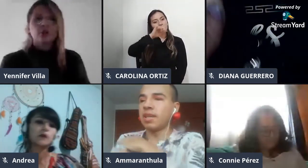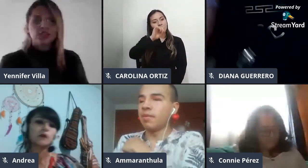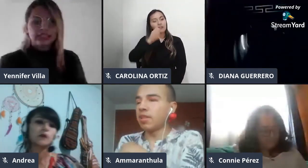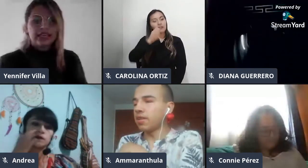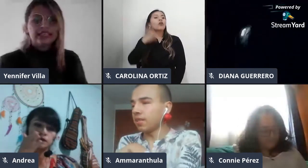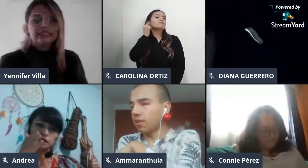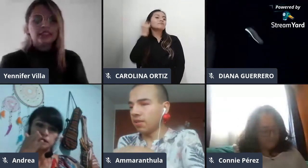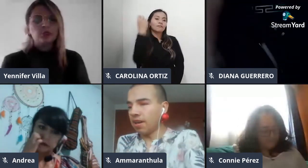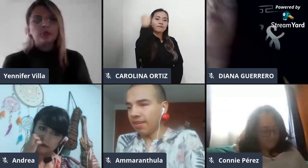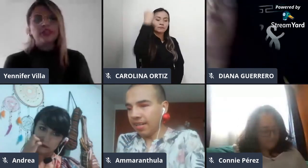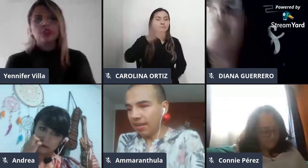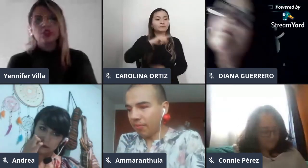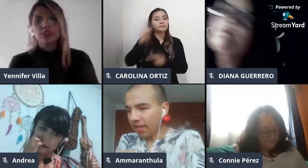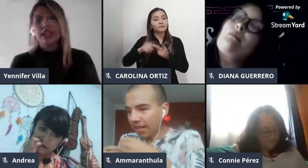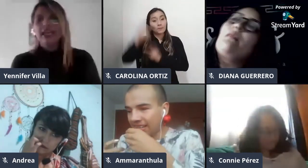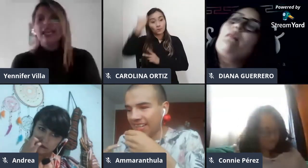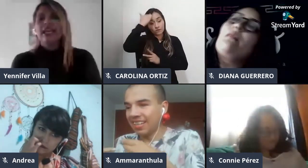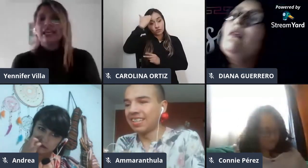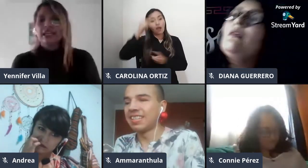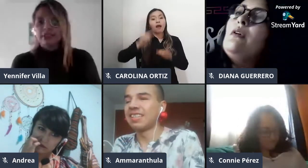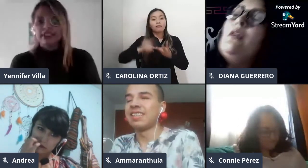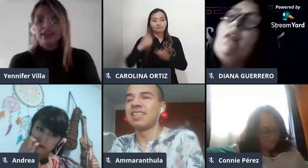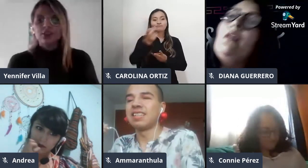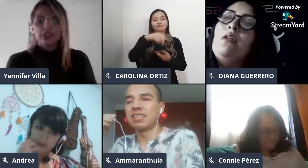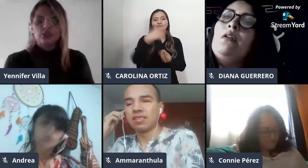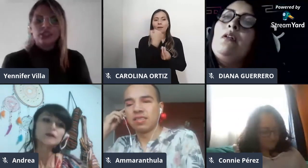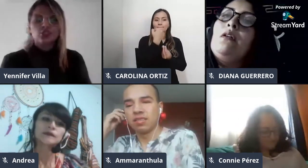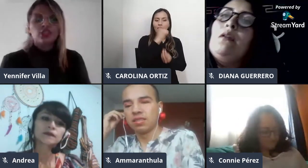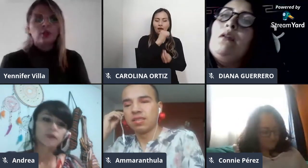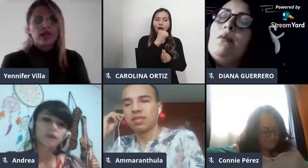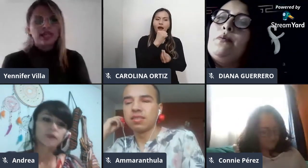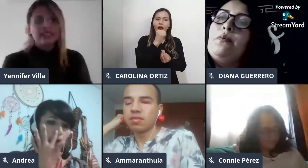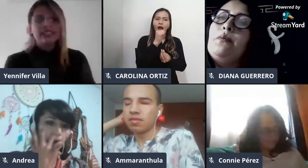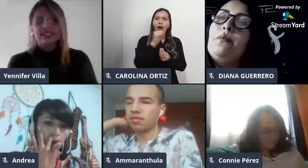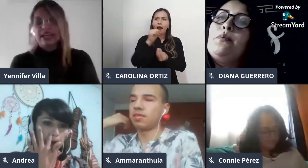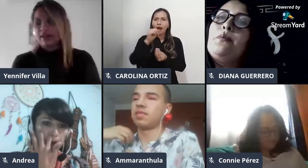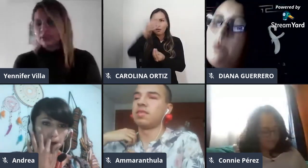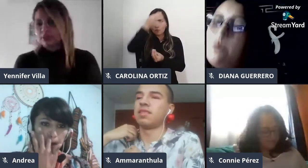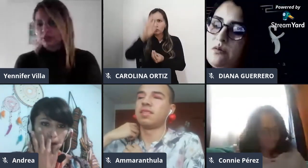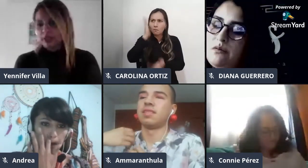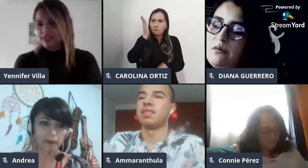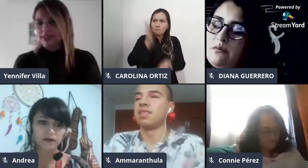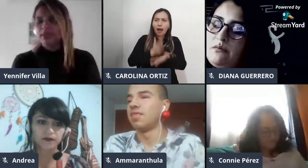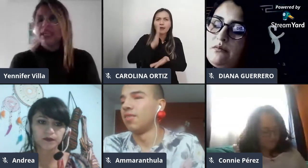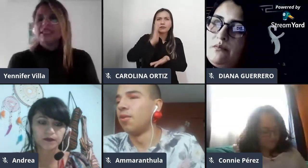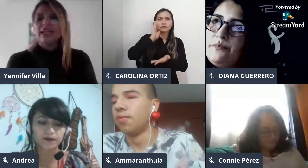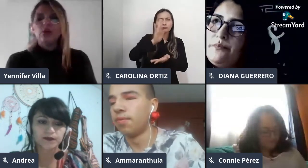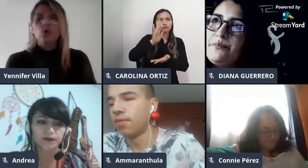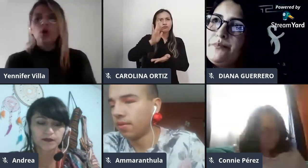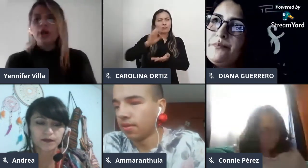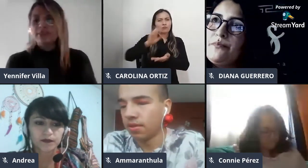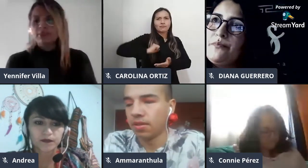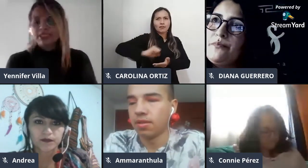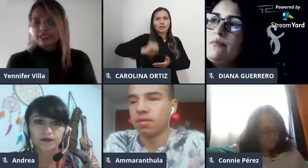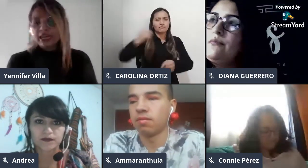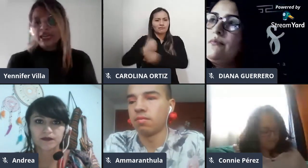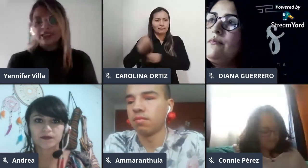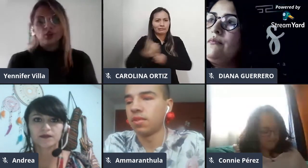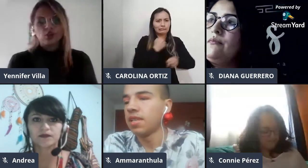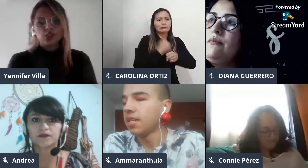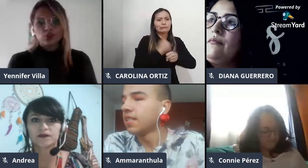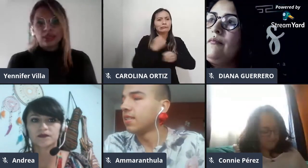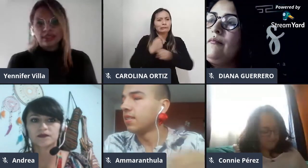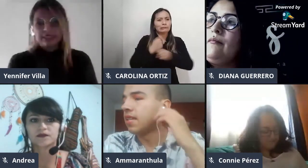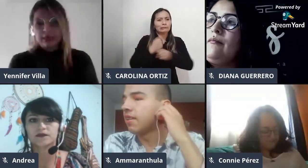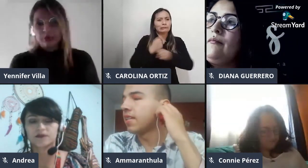maestra y como sindicalista en un momento donde la arremetida contra los derechos laborales es cada vez más fuerte. Saludo especial